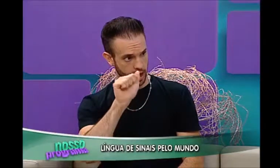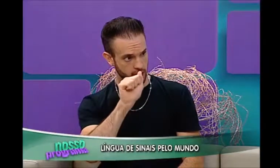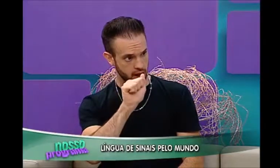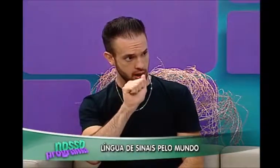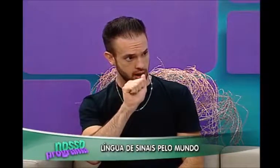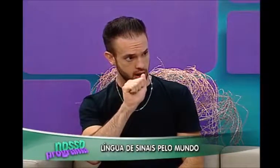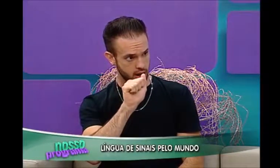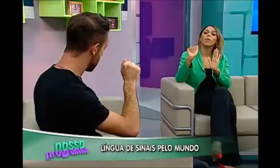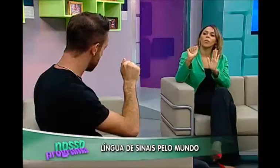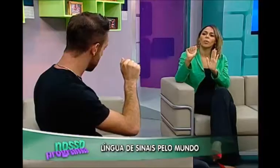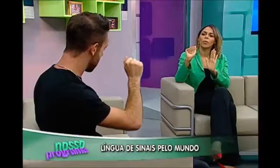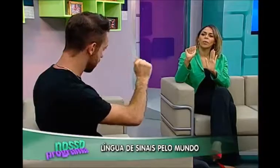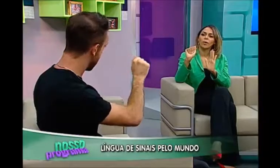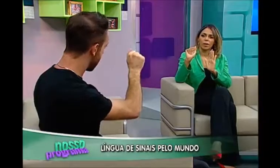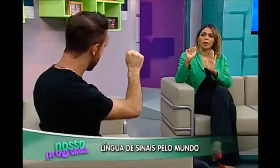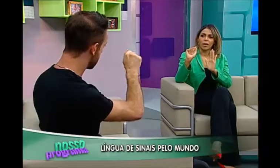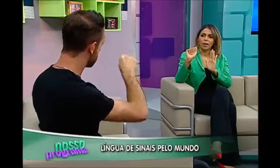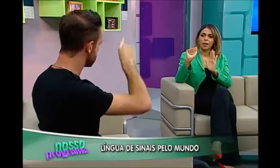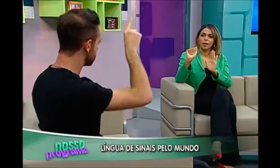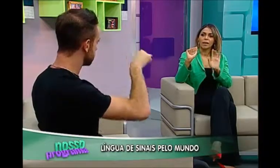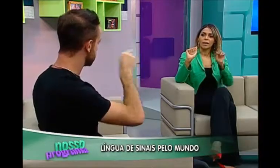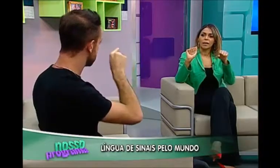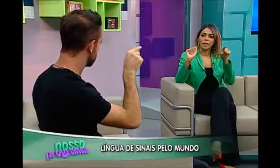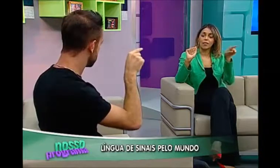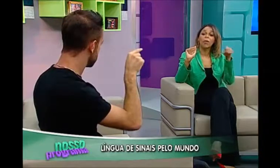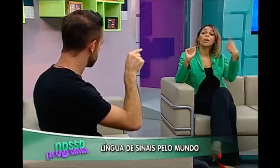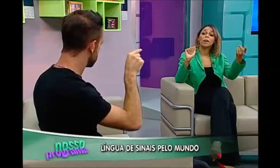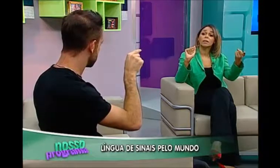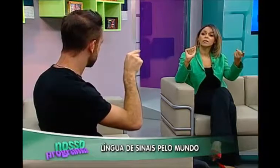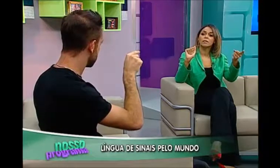Aqui no Brasil, A é como? E lá fora,